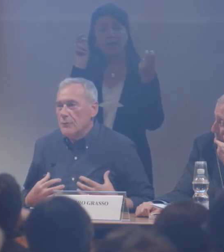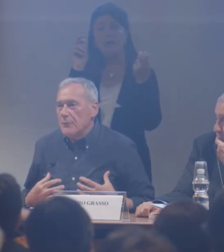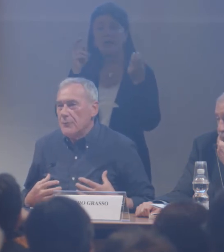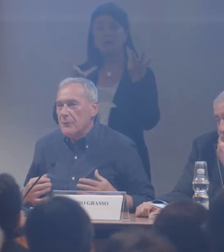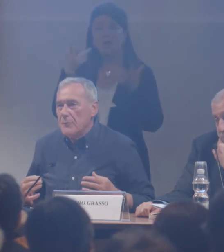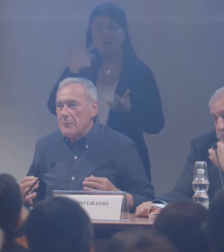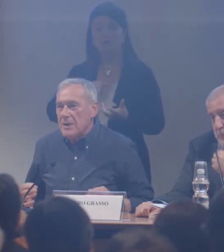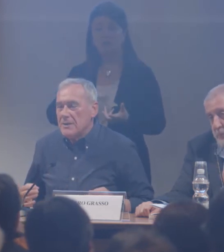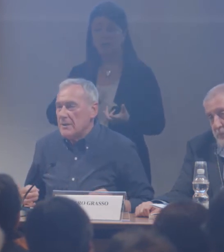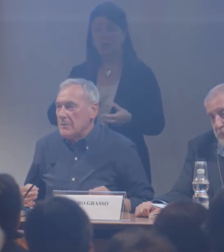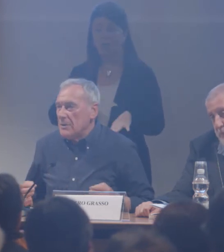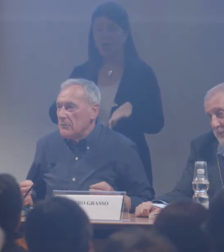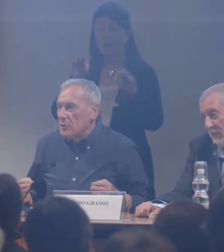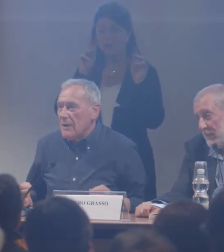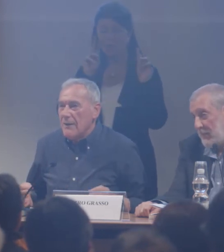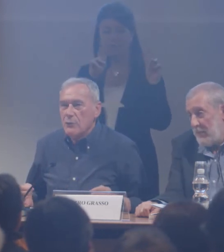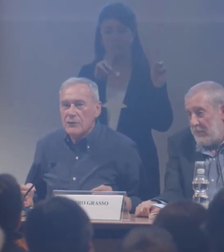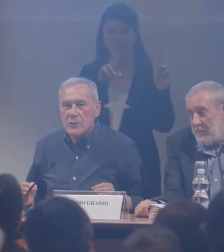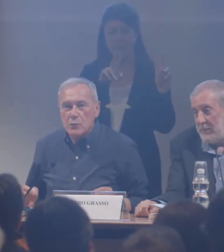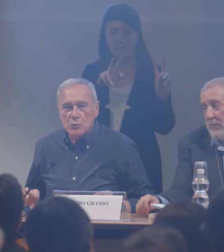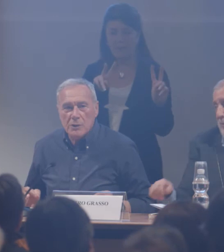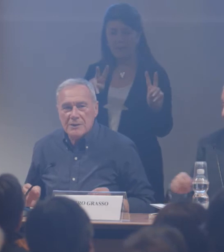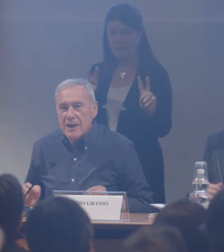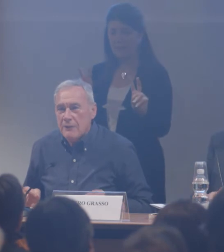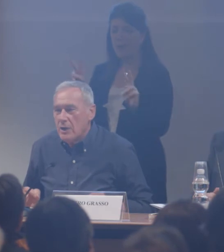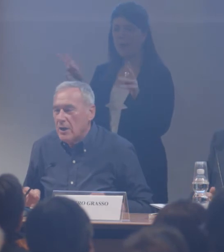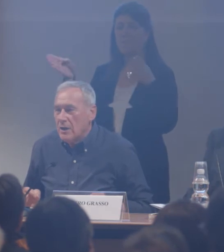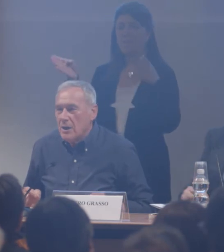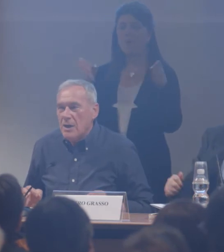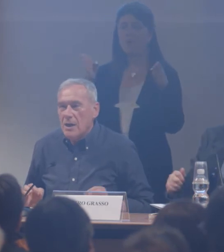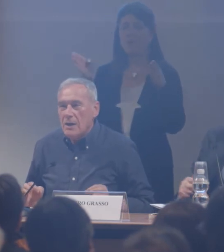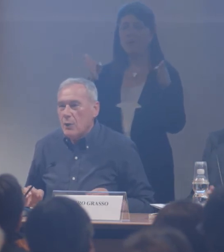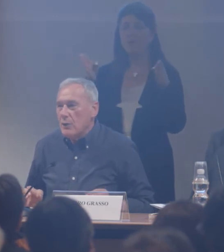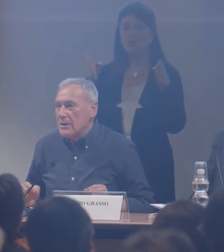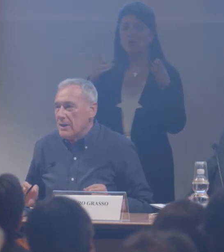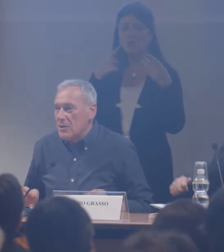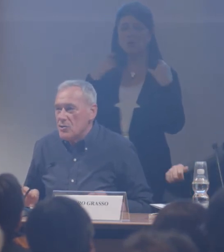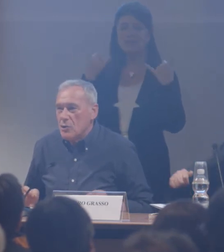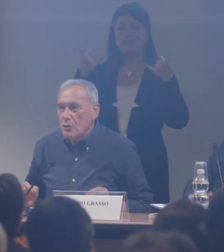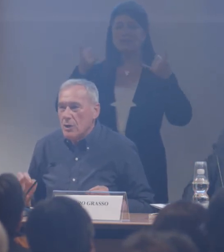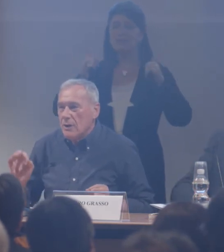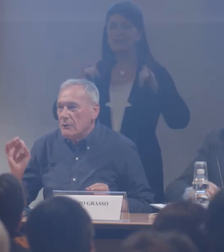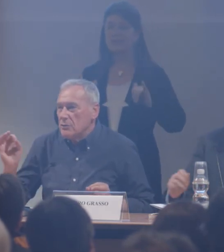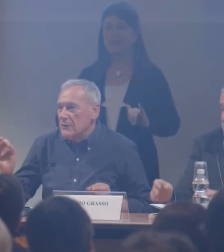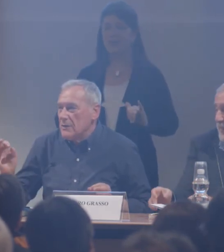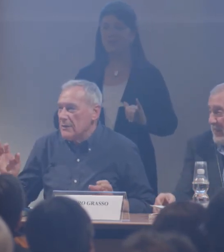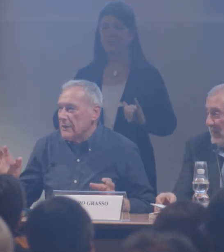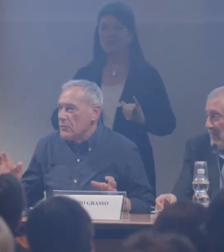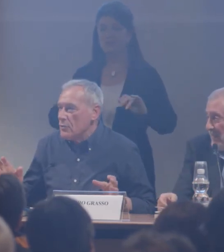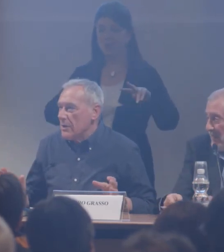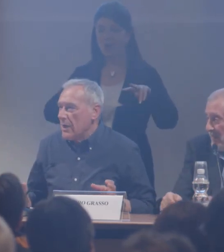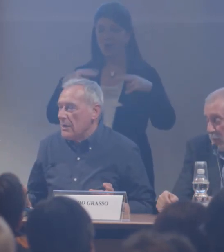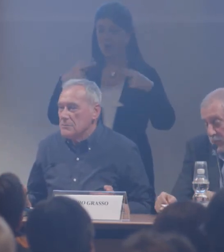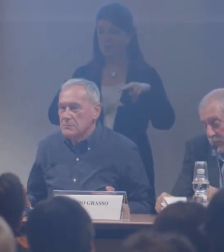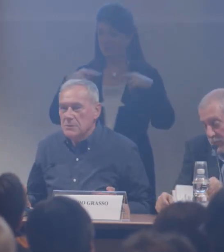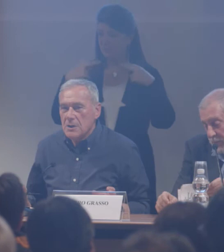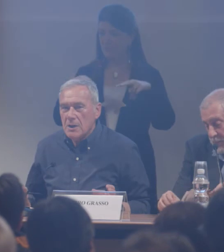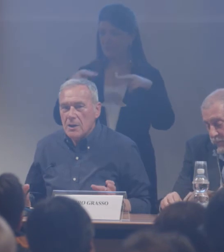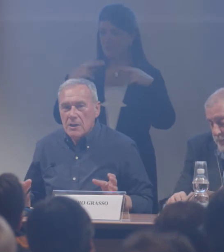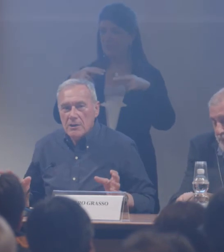turno, mentre mi trovavo seduto a tavola alle ore 13 con la notizia del